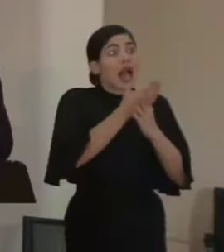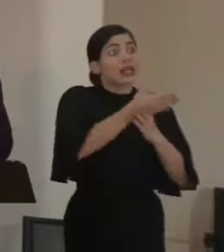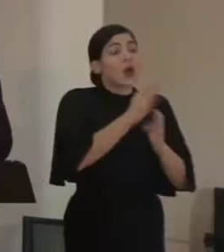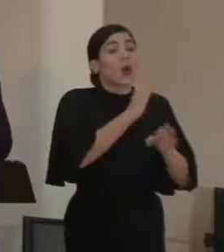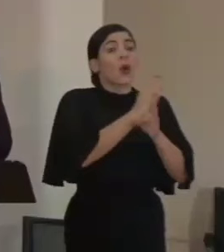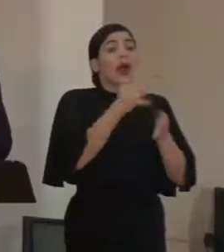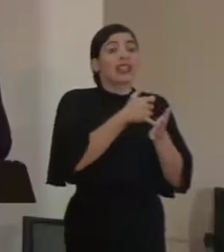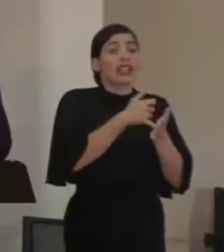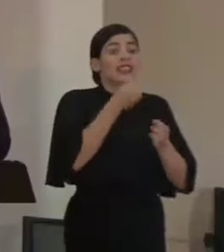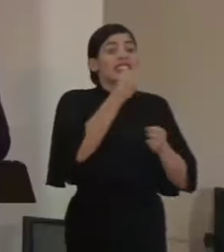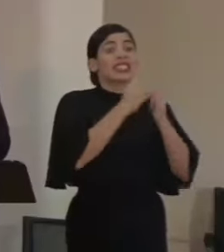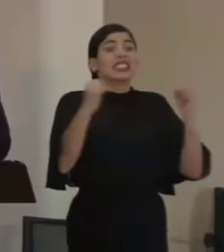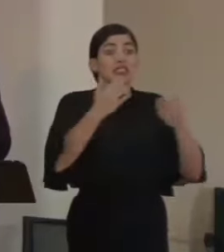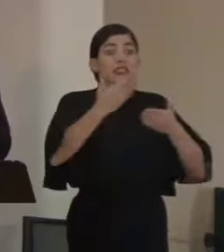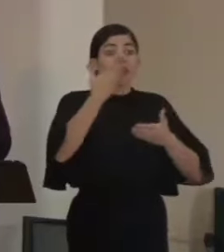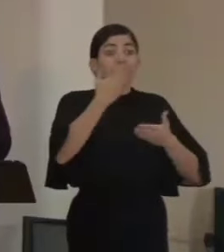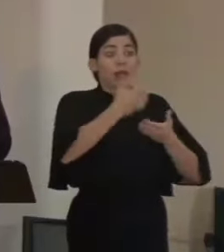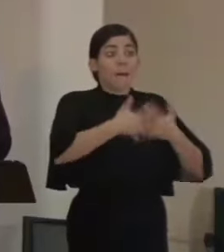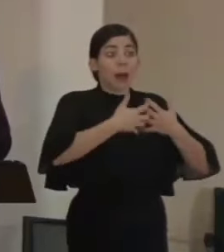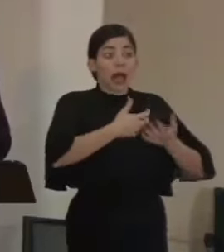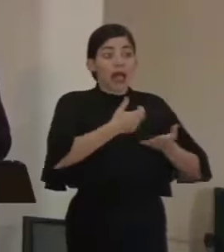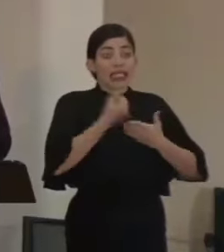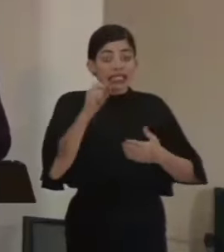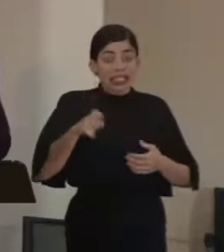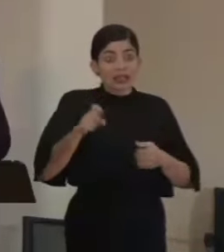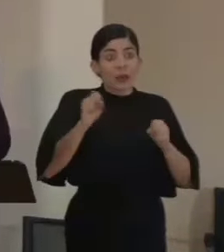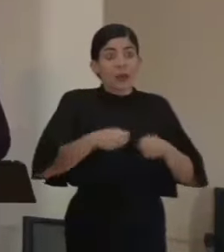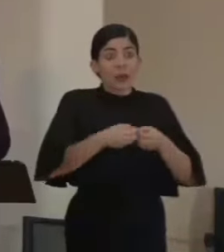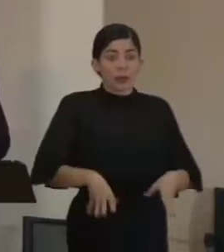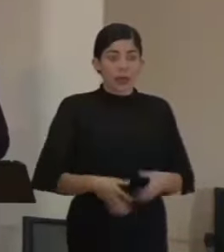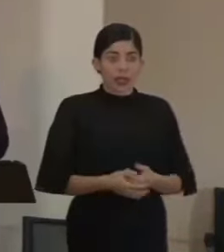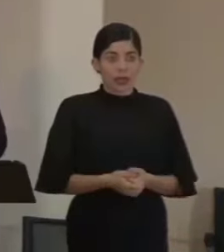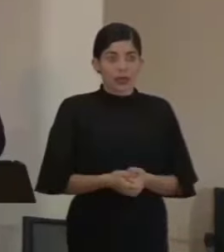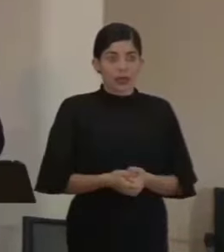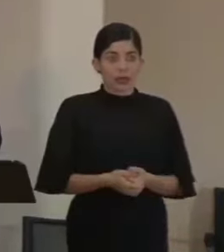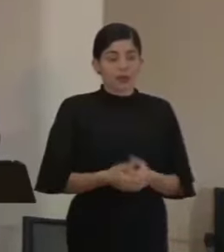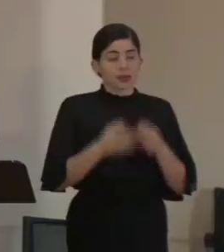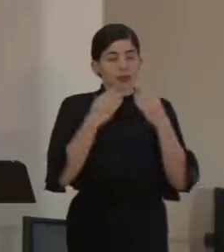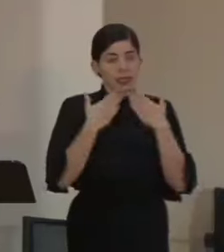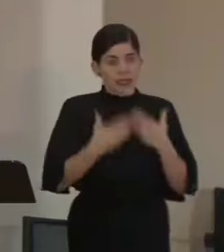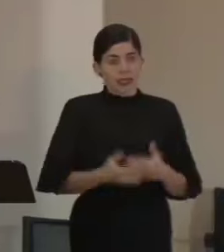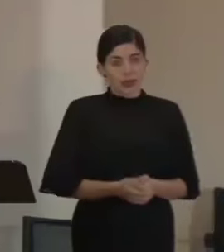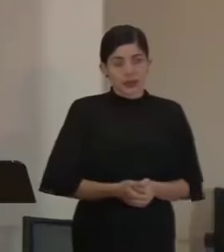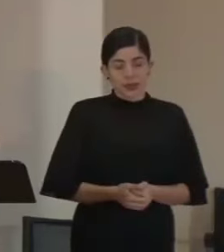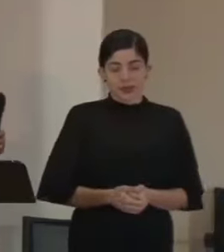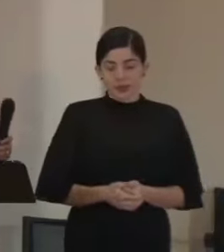cuidados intensivos, sin un respirador si lo ocupan. Muchas gracias.